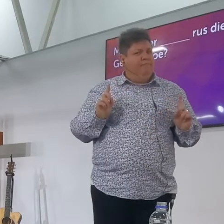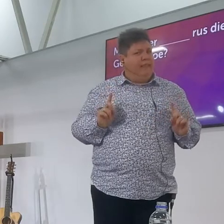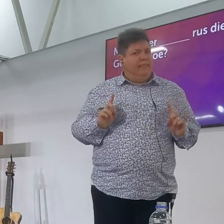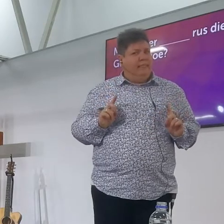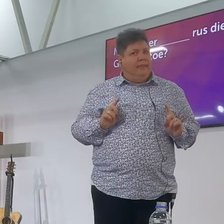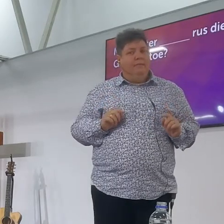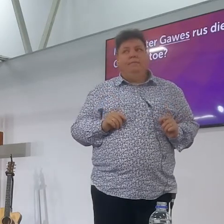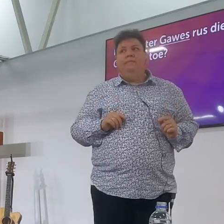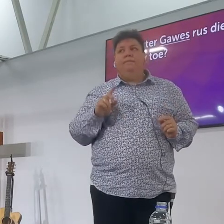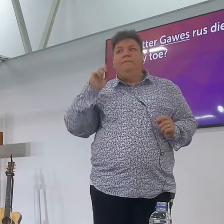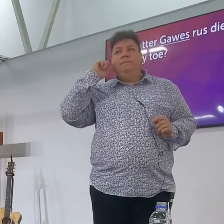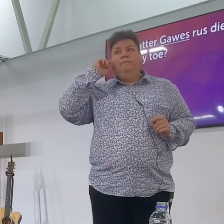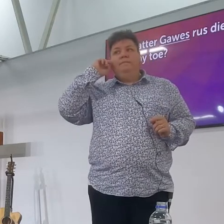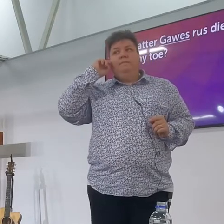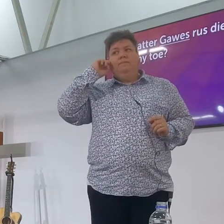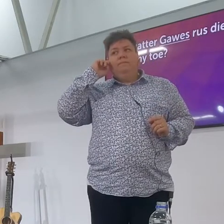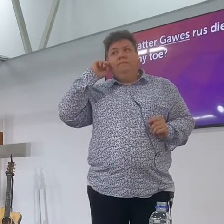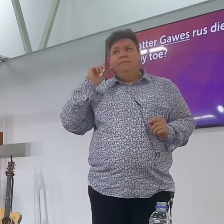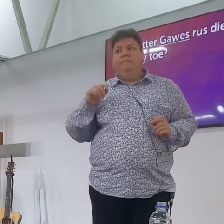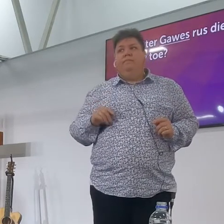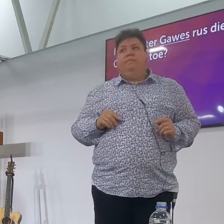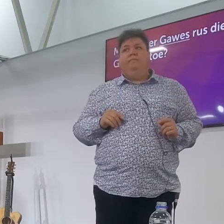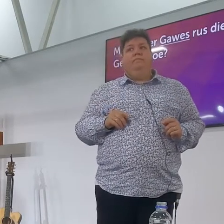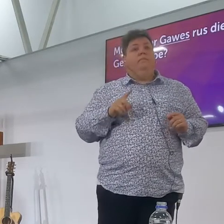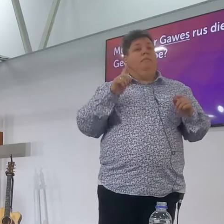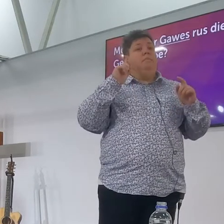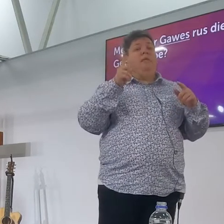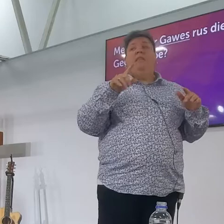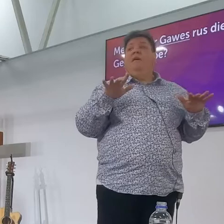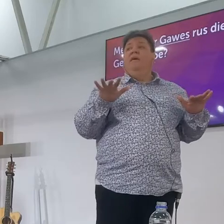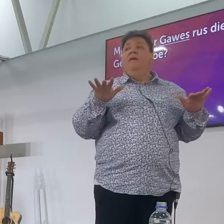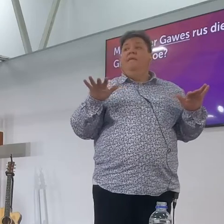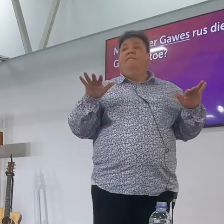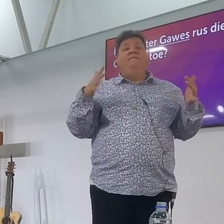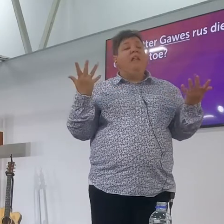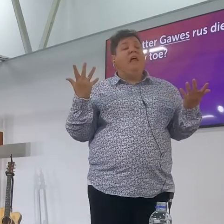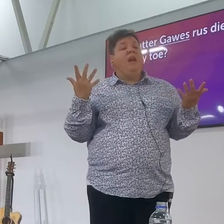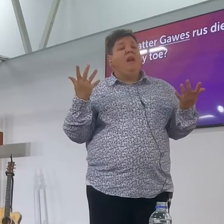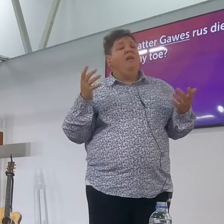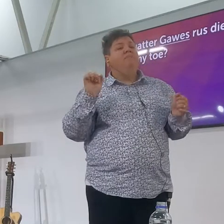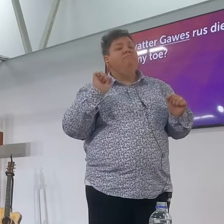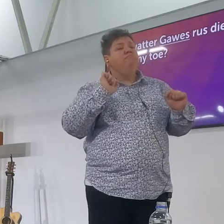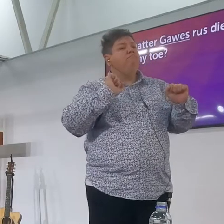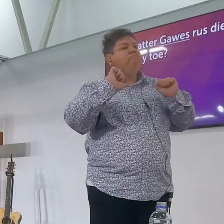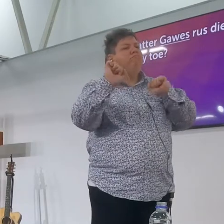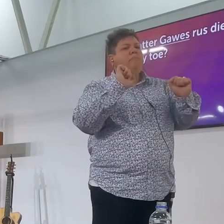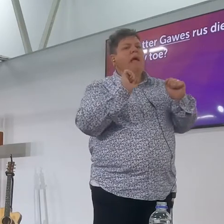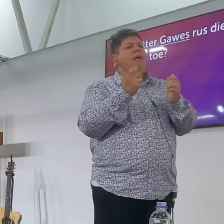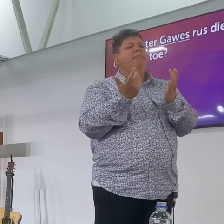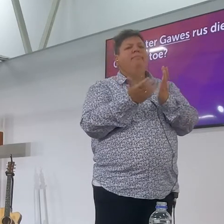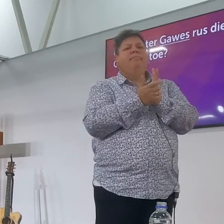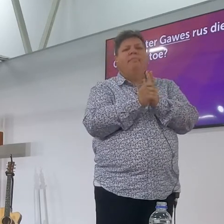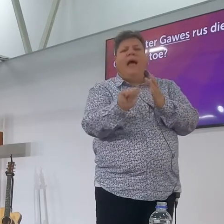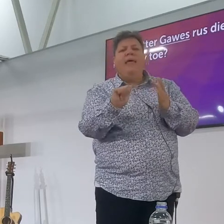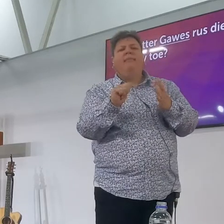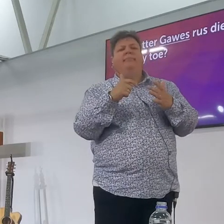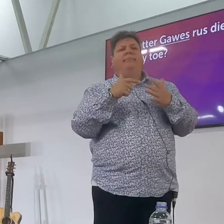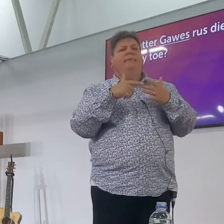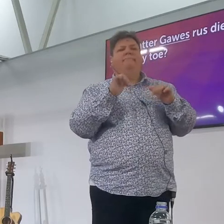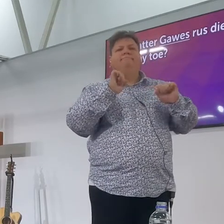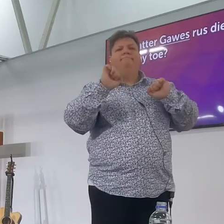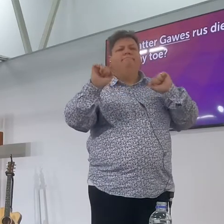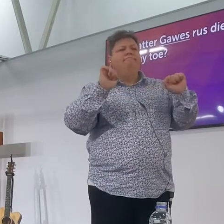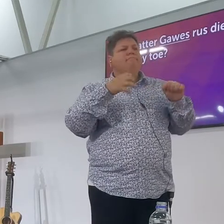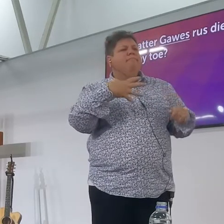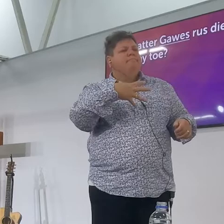watter gawes rus die Gees my toe? En hier is belangrik, en ek het om juist na vrug gemaak, want vrug kom voor gawes. En ek wil hê jy